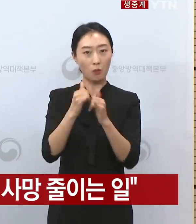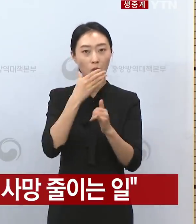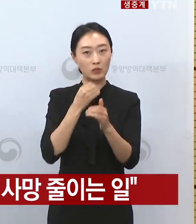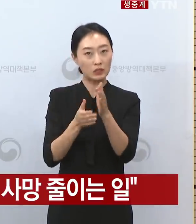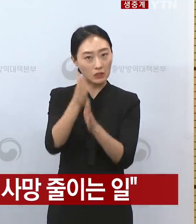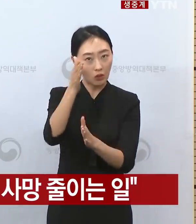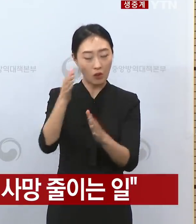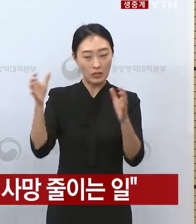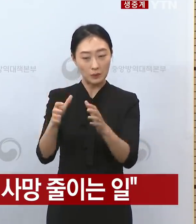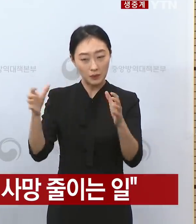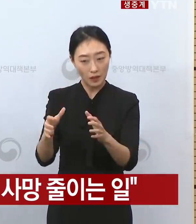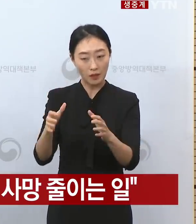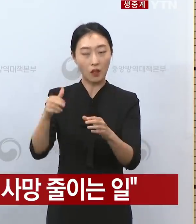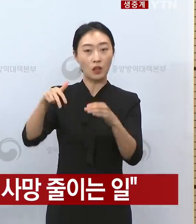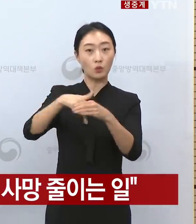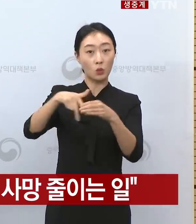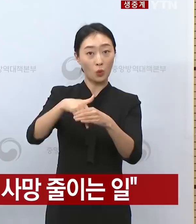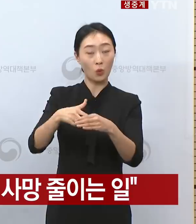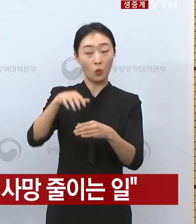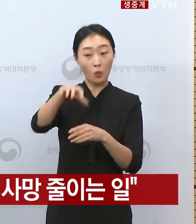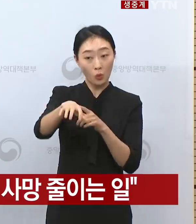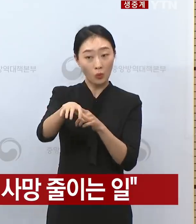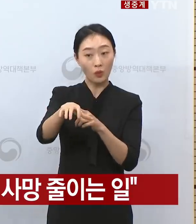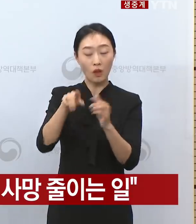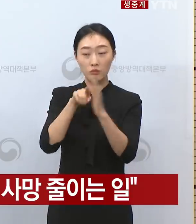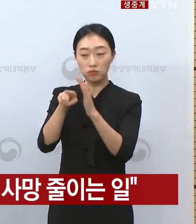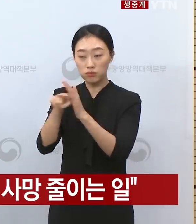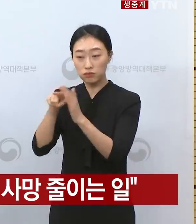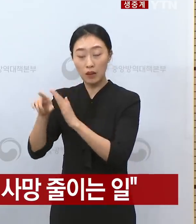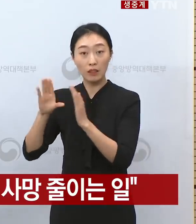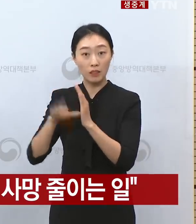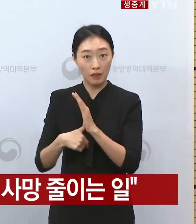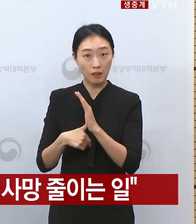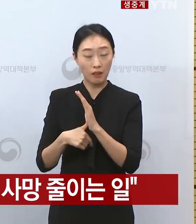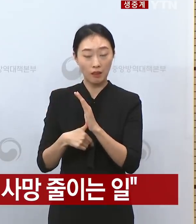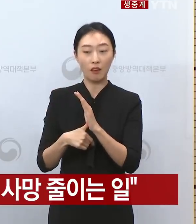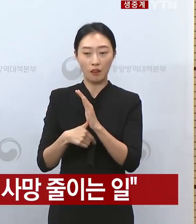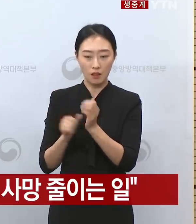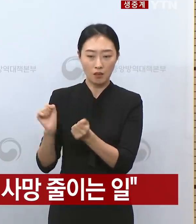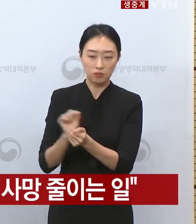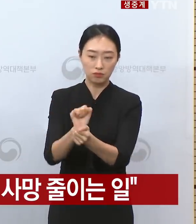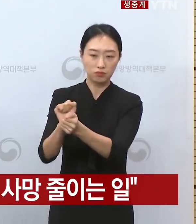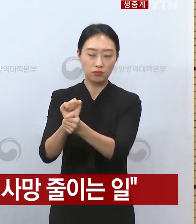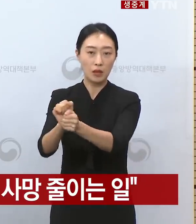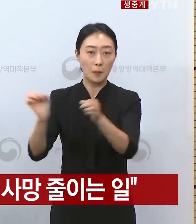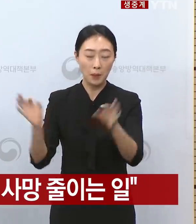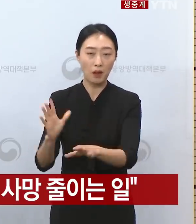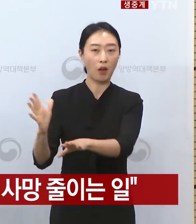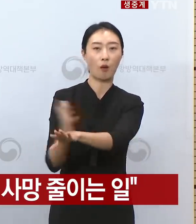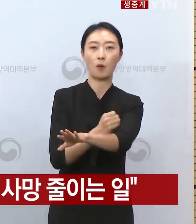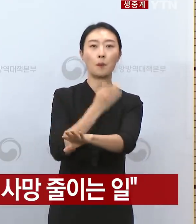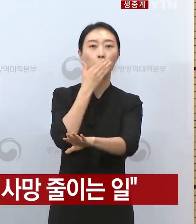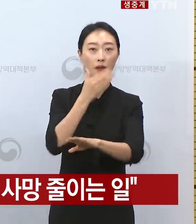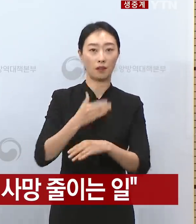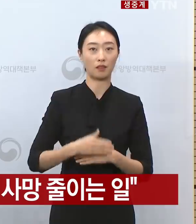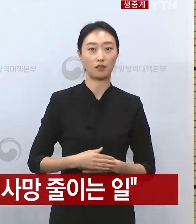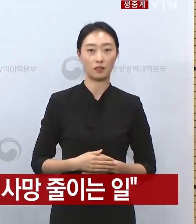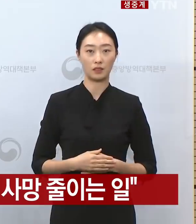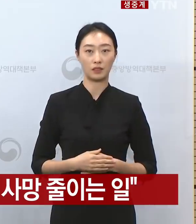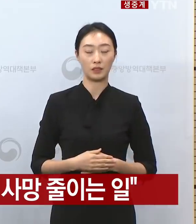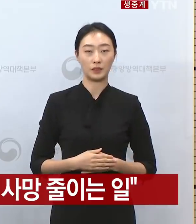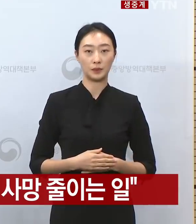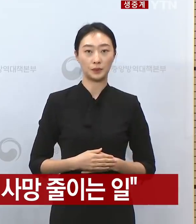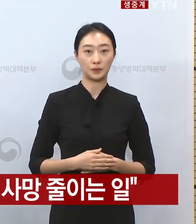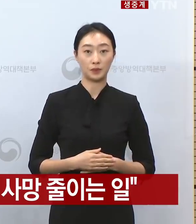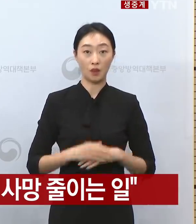또는 종교기관 등 다중이용시설 등을 방문할 경우에는 대규모 집단 감염을 일으킬 우려가 있습니다.